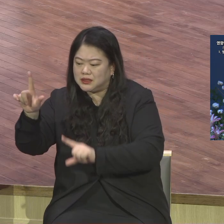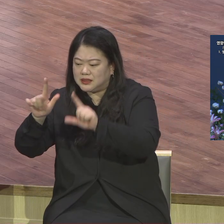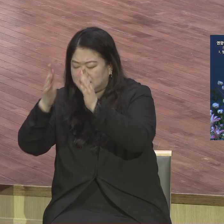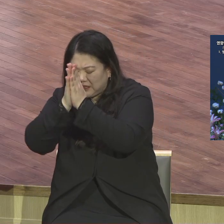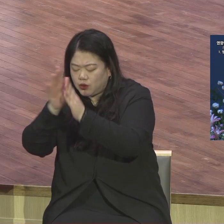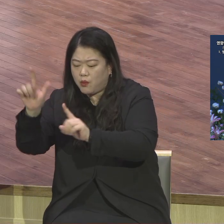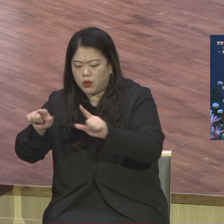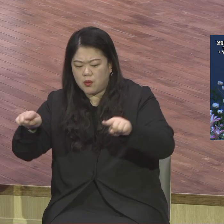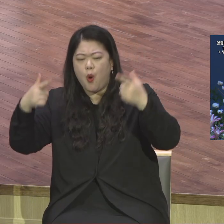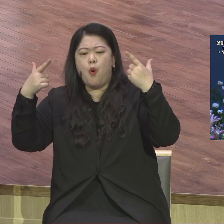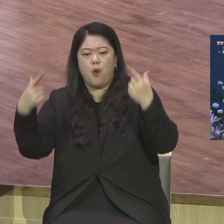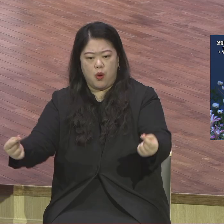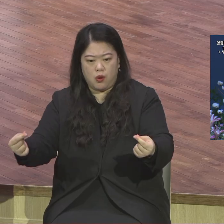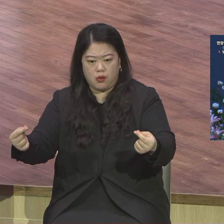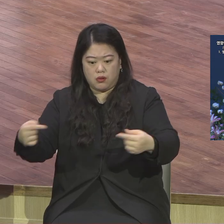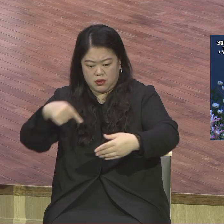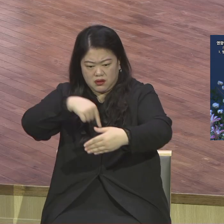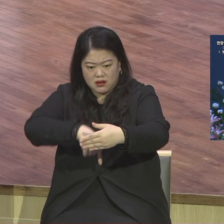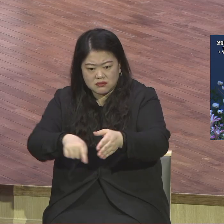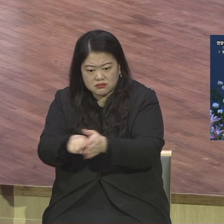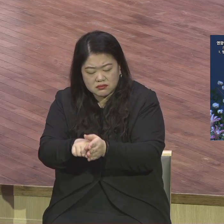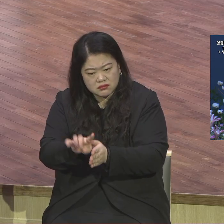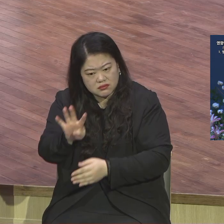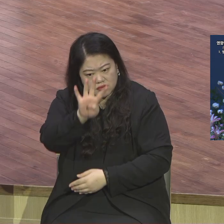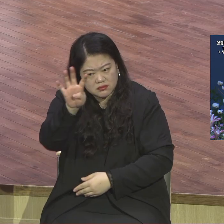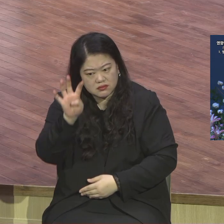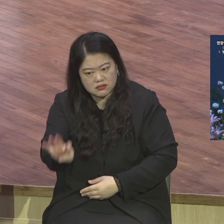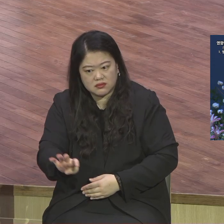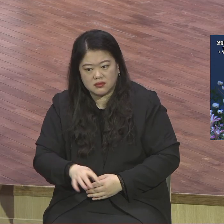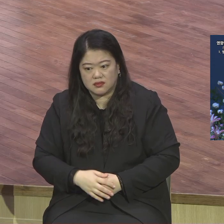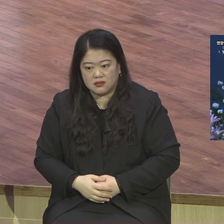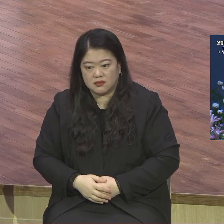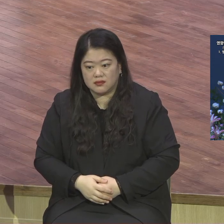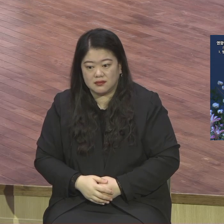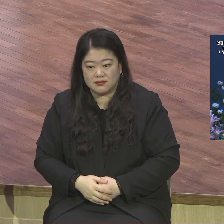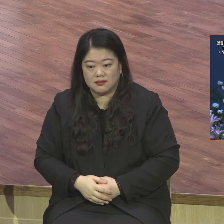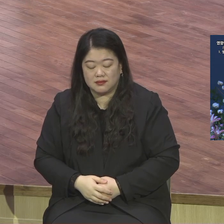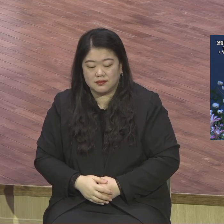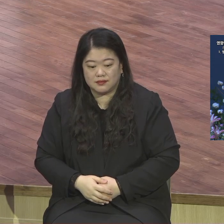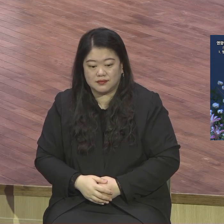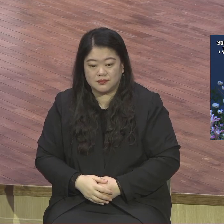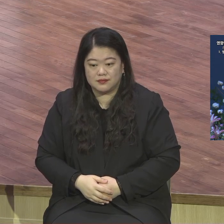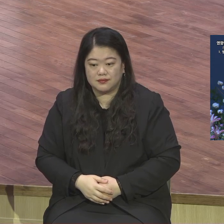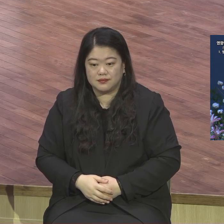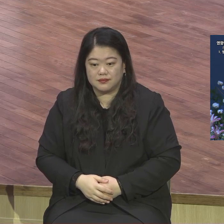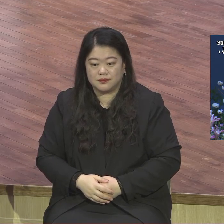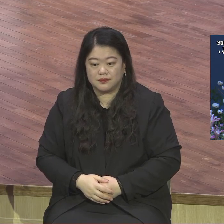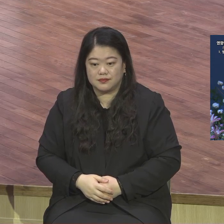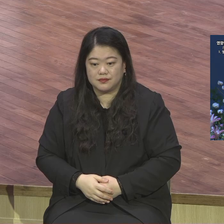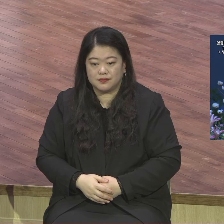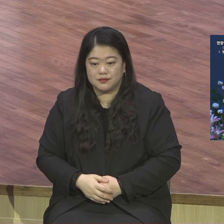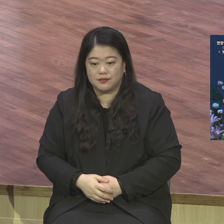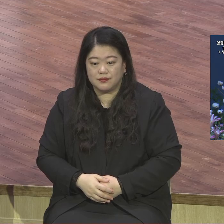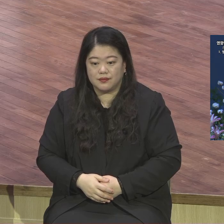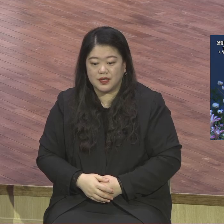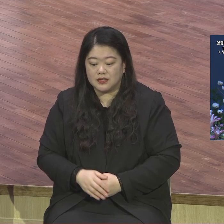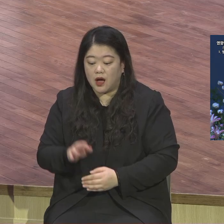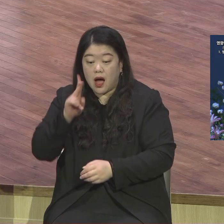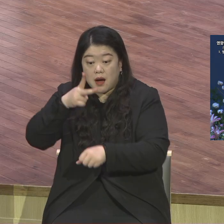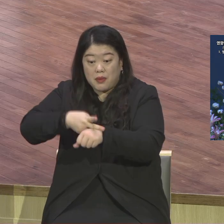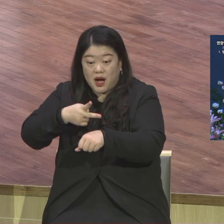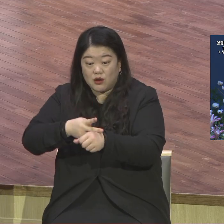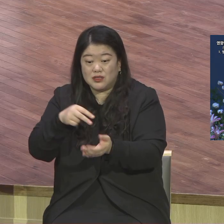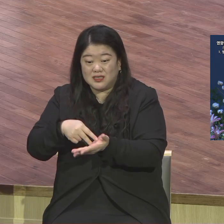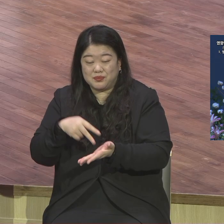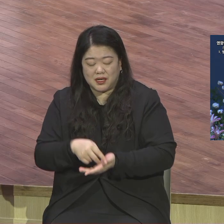언급해서 말씀을 지금 하는 것입니다. 마치 이 바리새인과 같이 외식하는